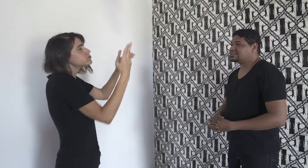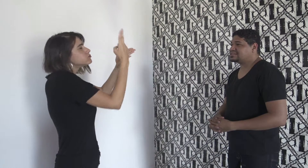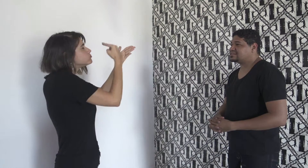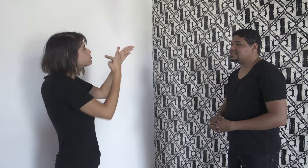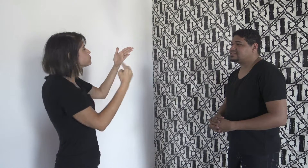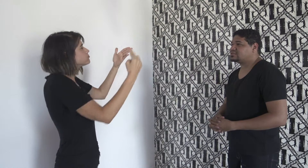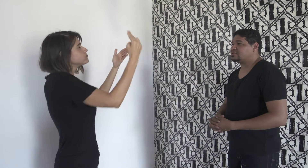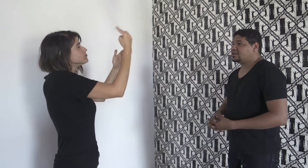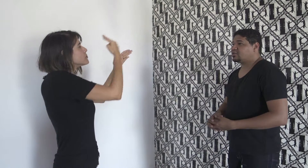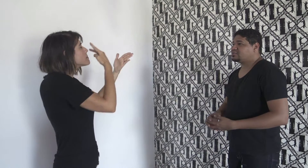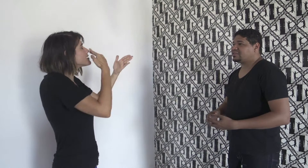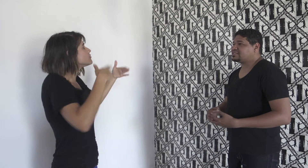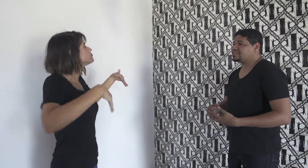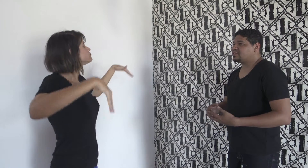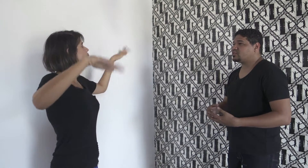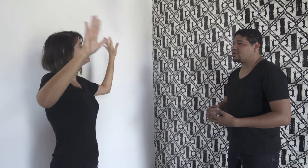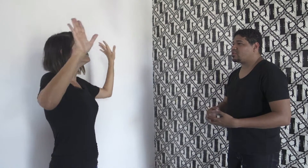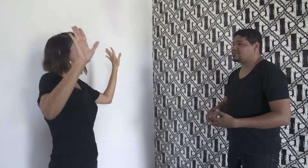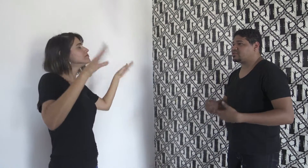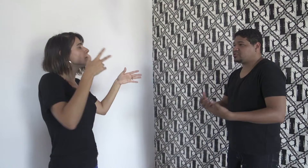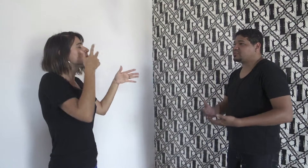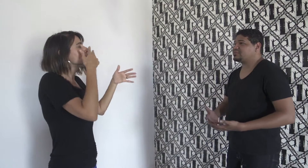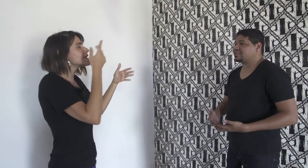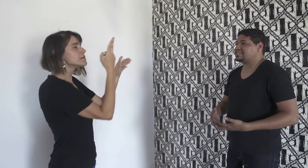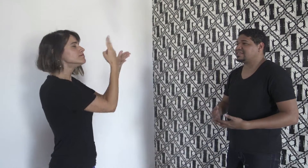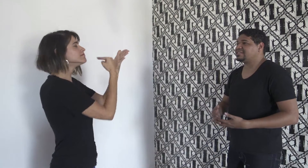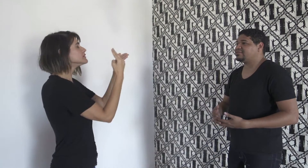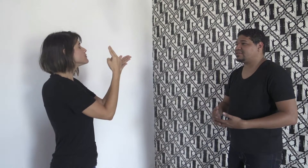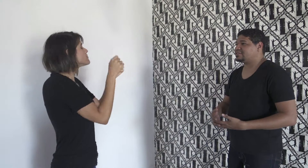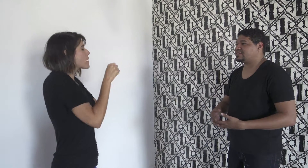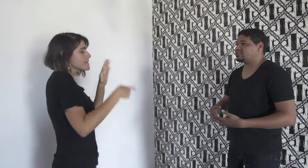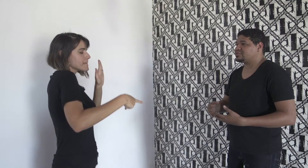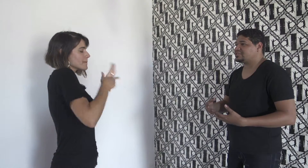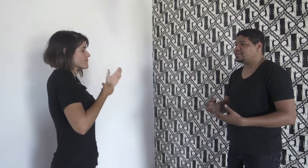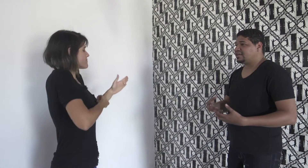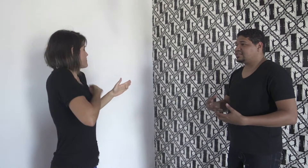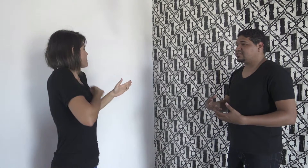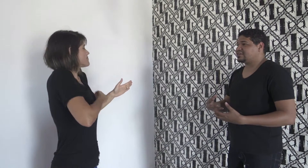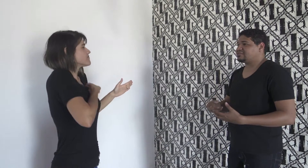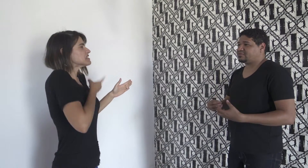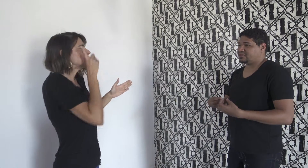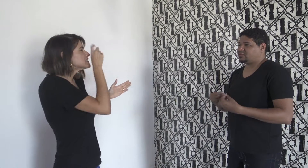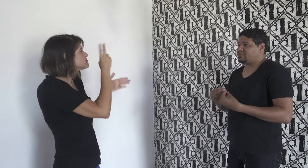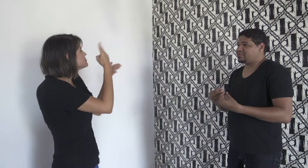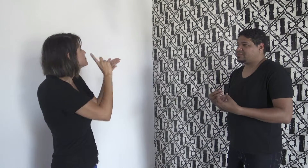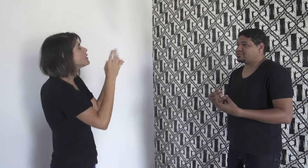está se sentindo Como se estivesse desenhando Alguma coisa Mas ao mesmo tempo Traz a ideia de leveza É como se Ele estivesse vivendo Um momento